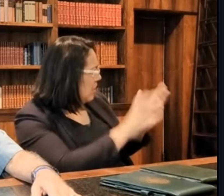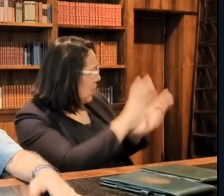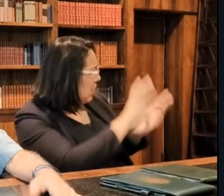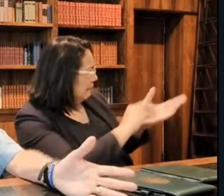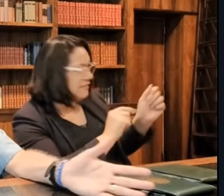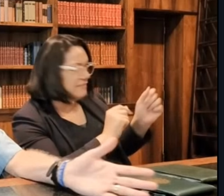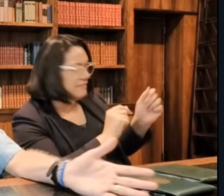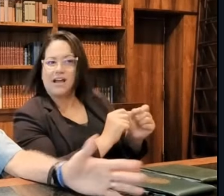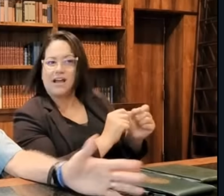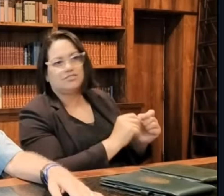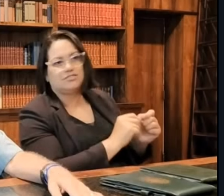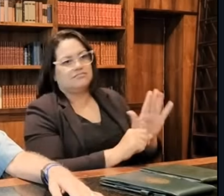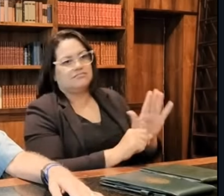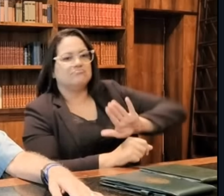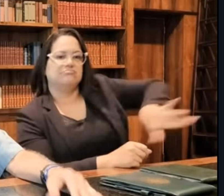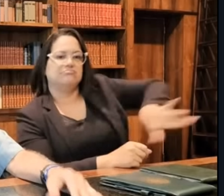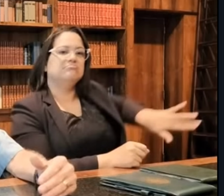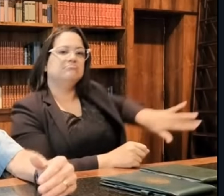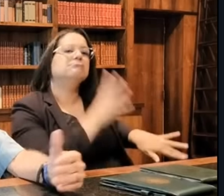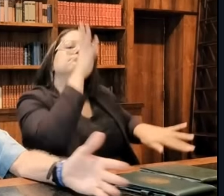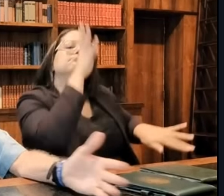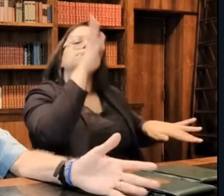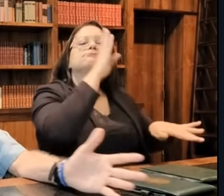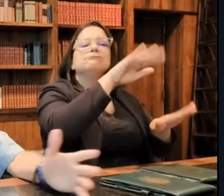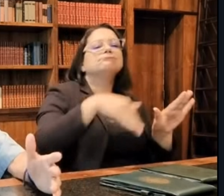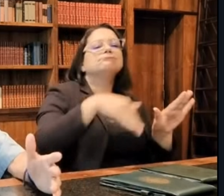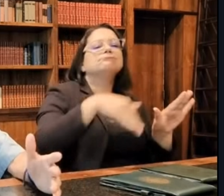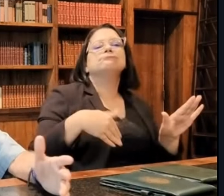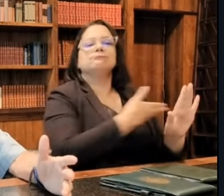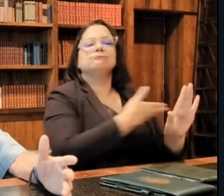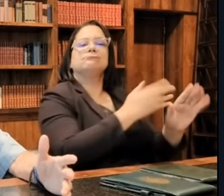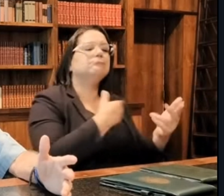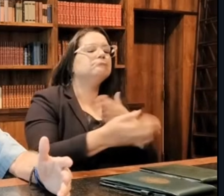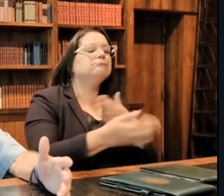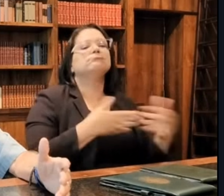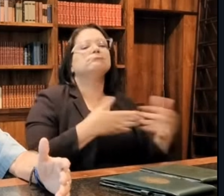À margem de tudo, em cima de um vale tudo,